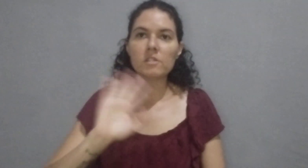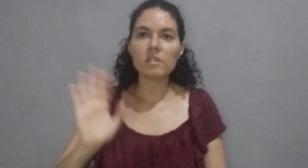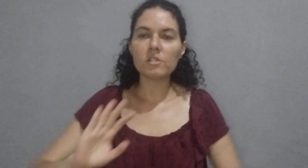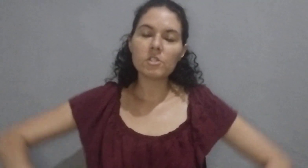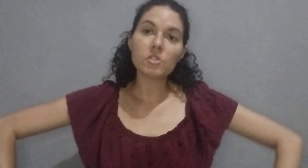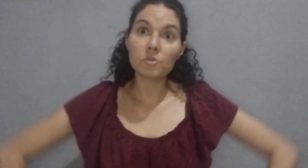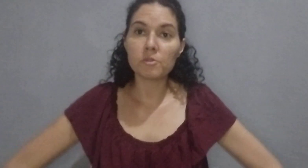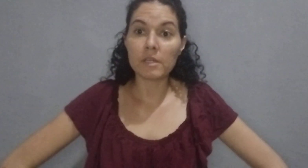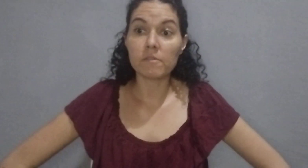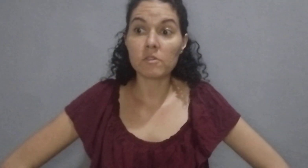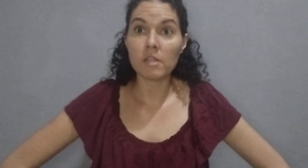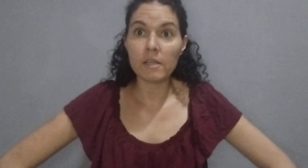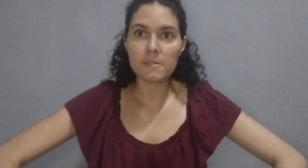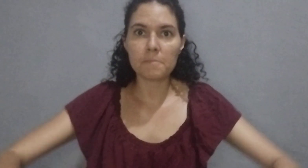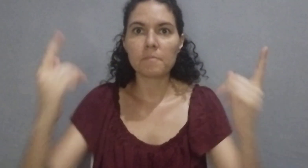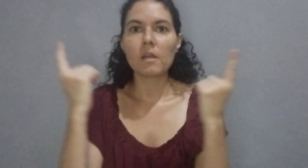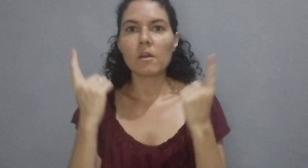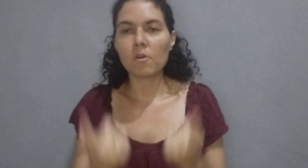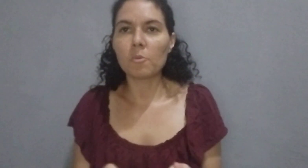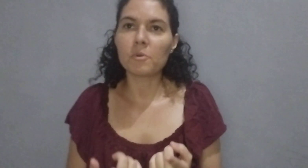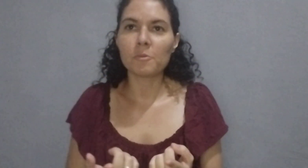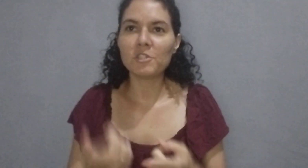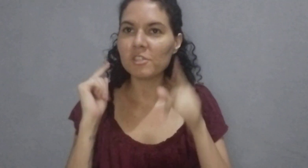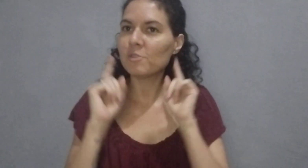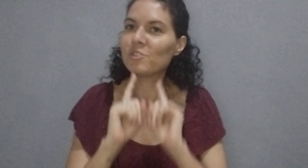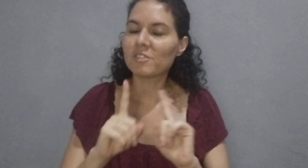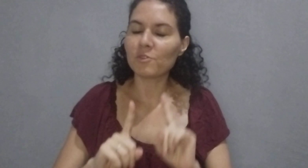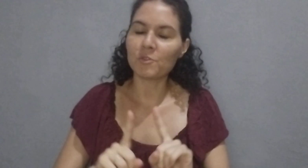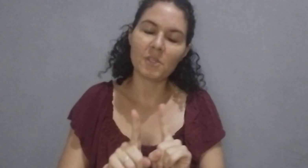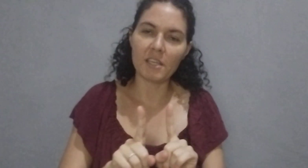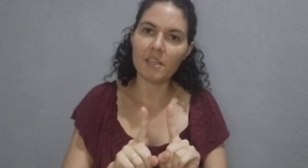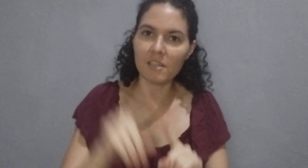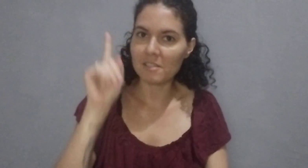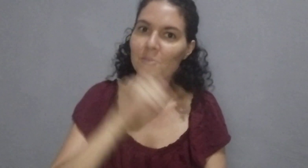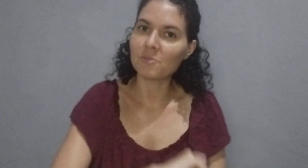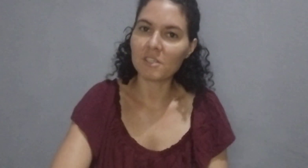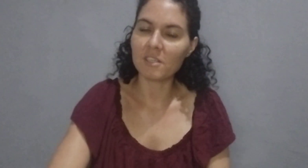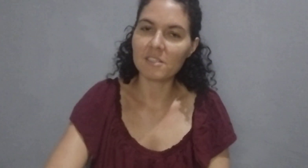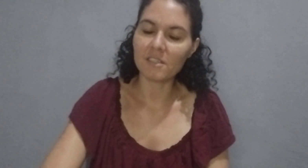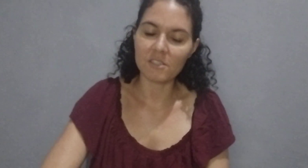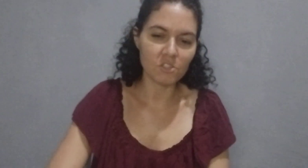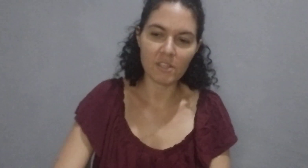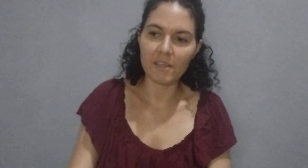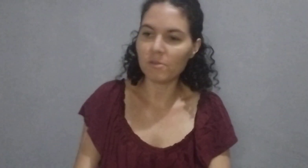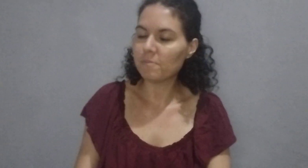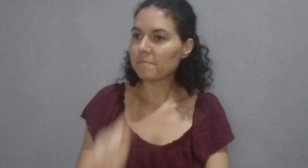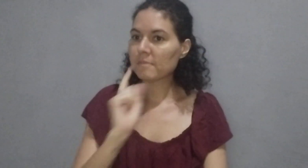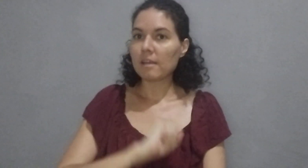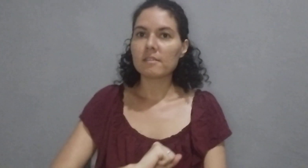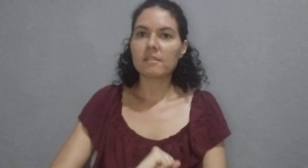Oi, gente, tudo bem com vocês? Como prometido, eu disse que eu voltaria na segunda quinzena de janeiro. Tava